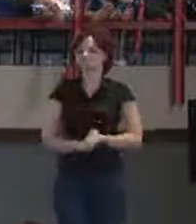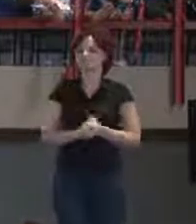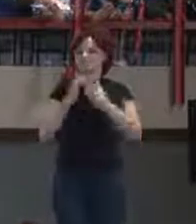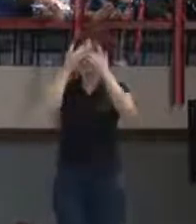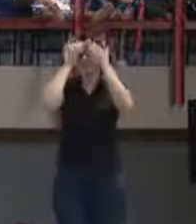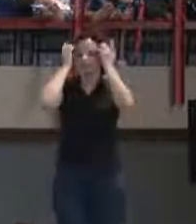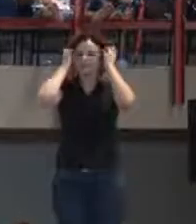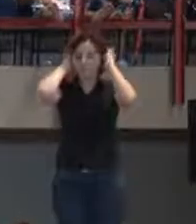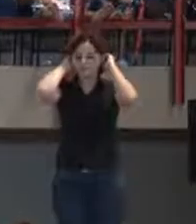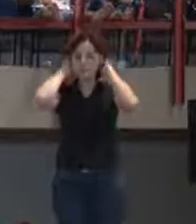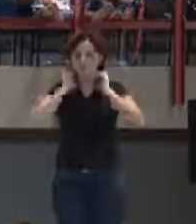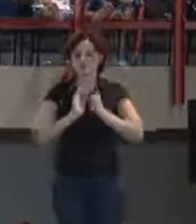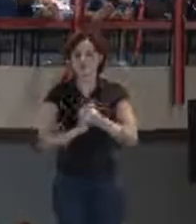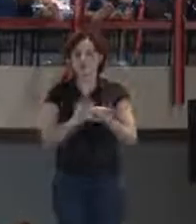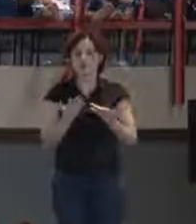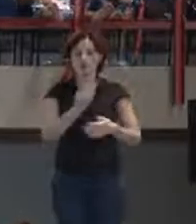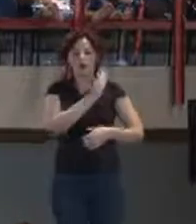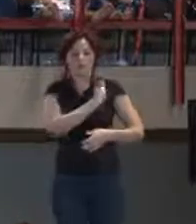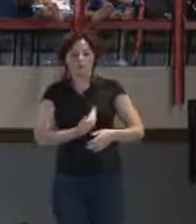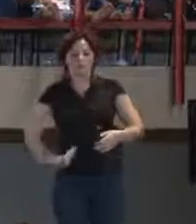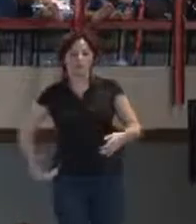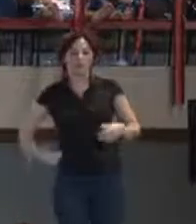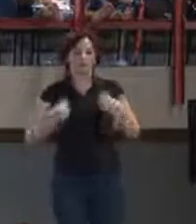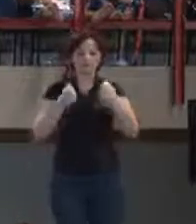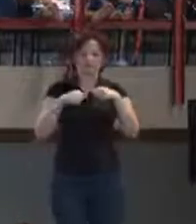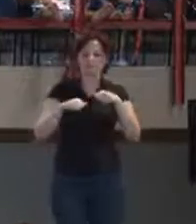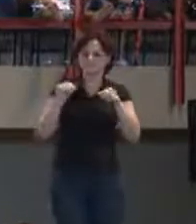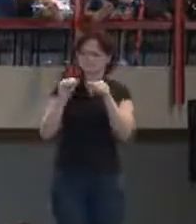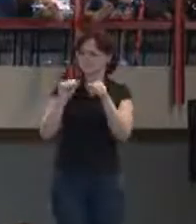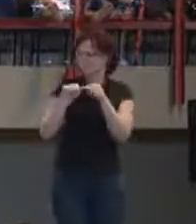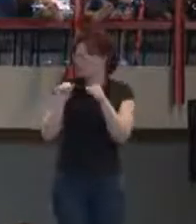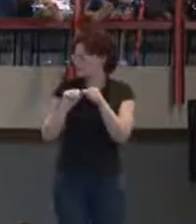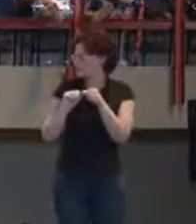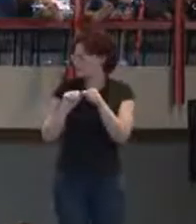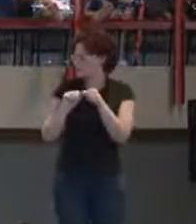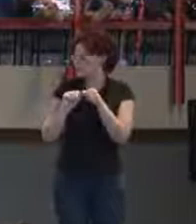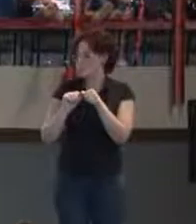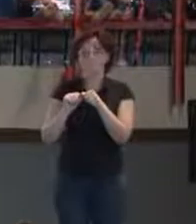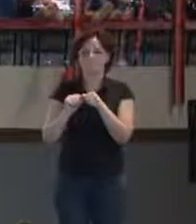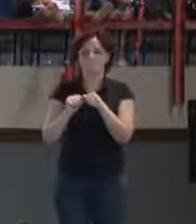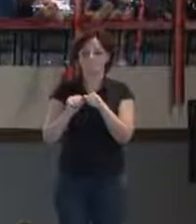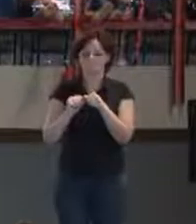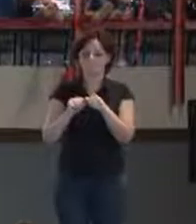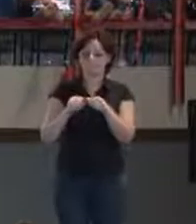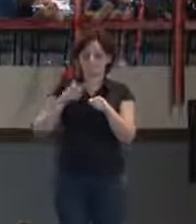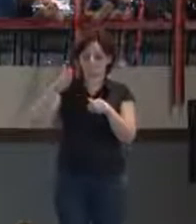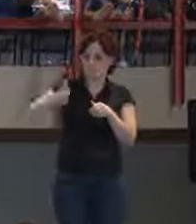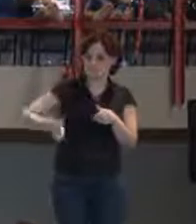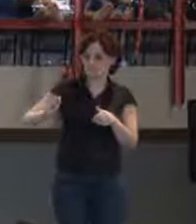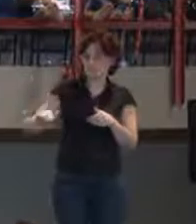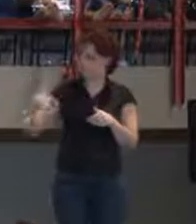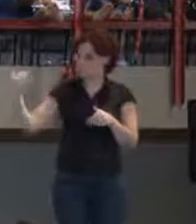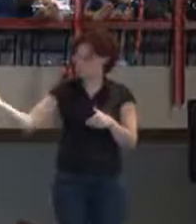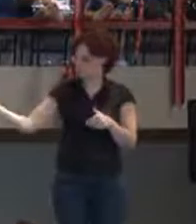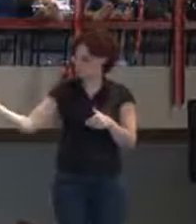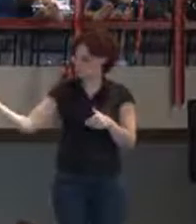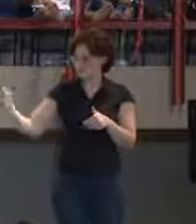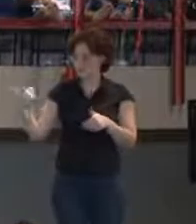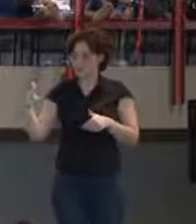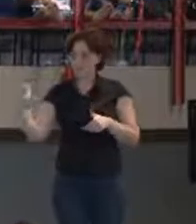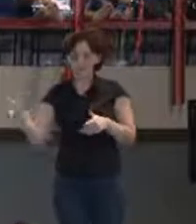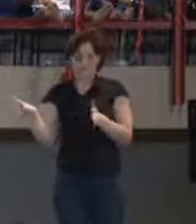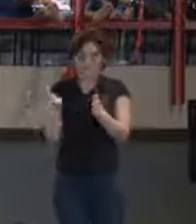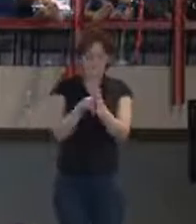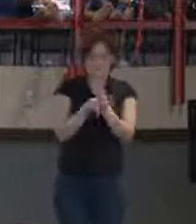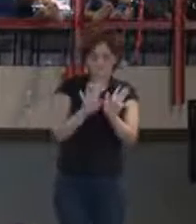ser honesta do governo, de todo o governo brasileiro, essa parte é desapropriada, eu sou